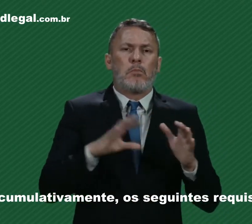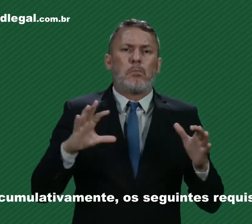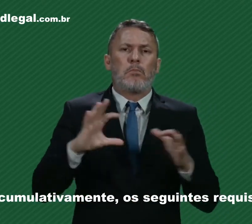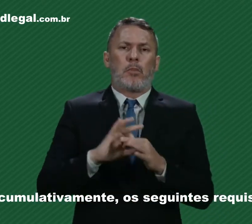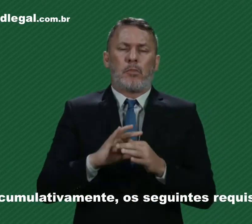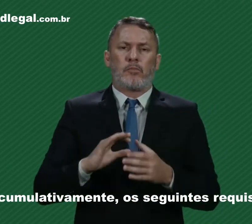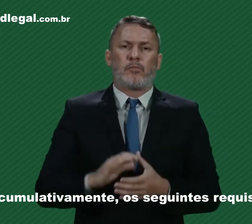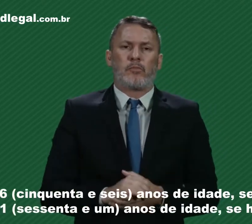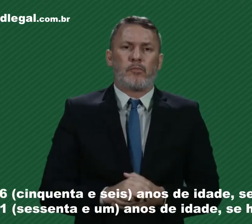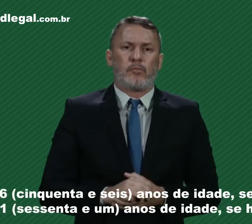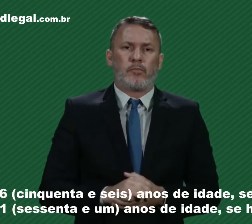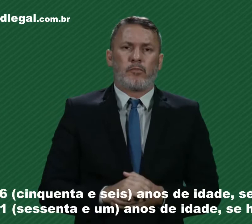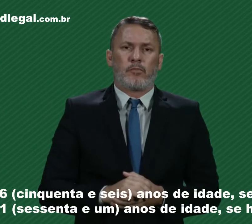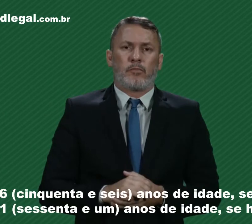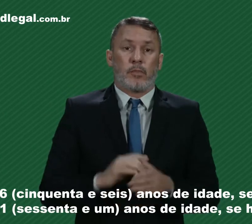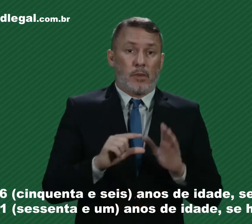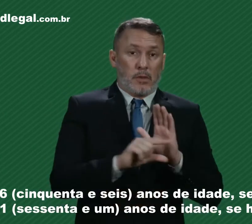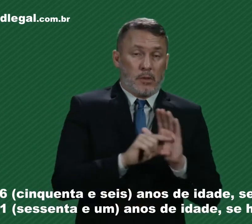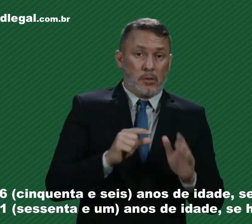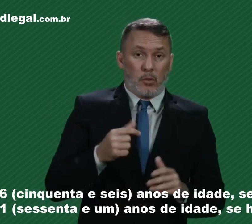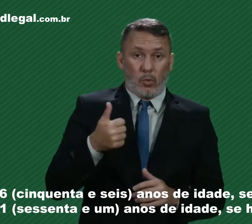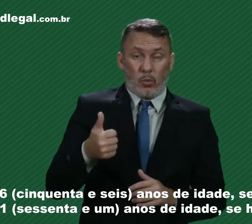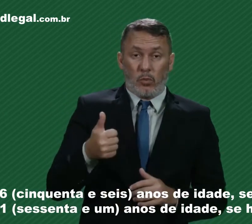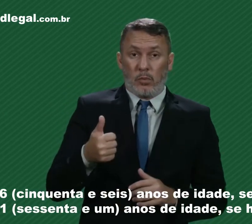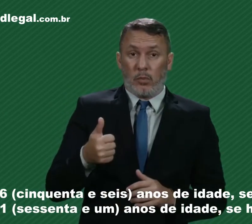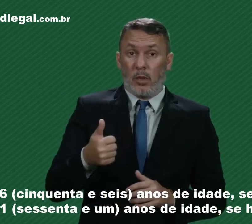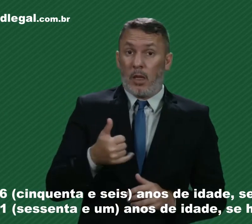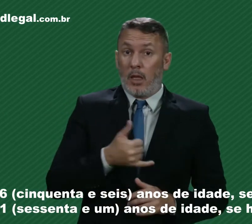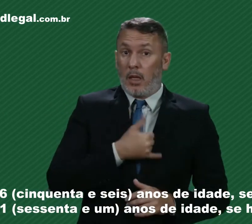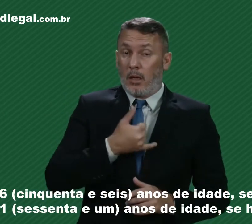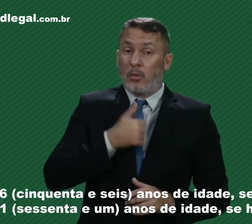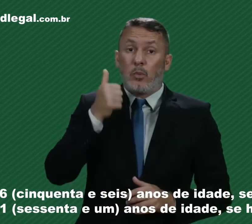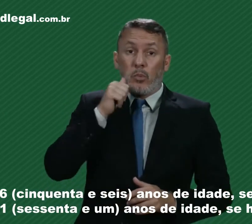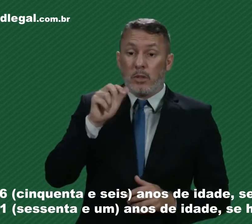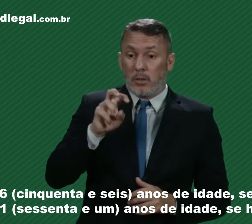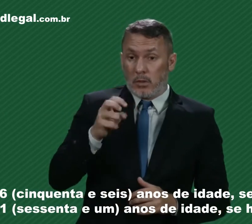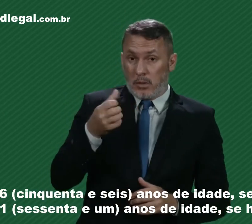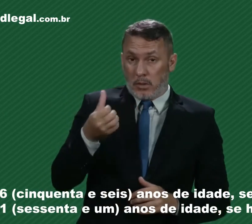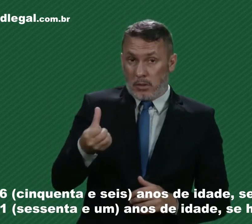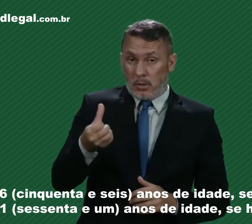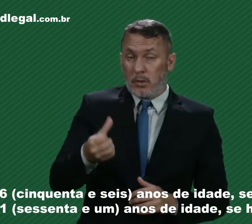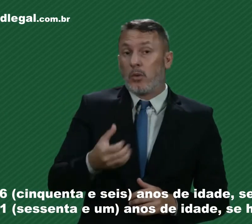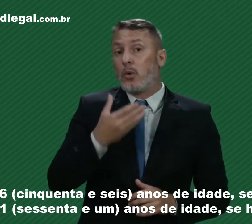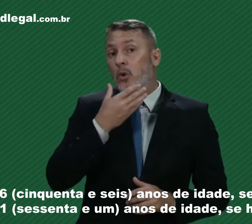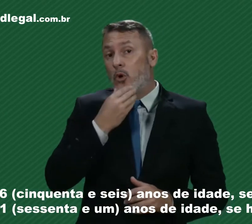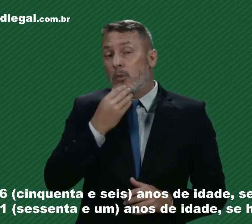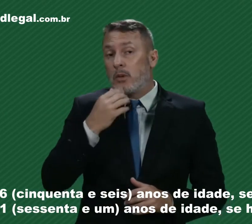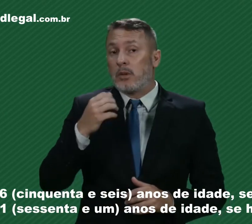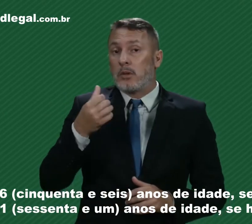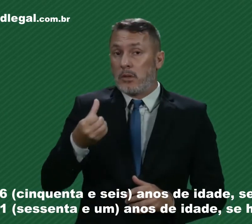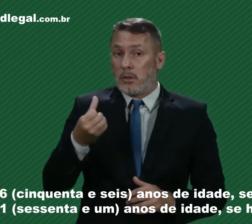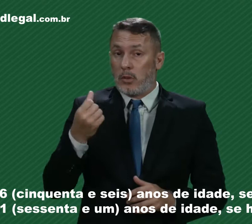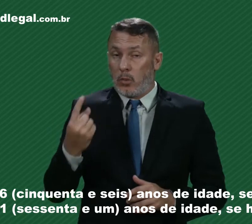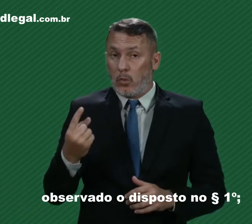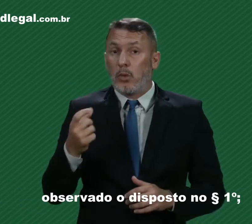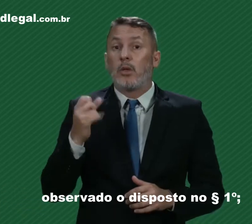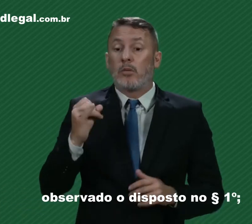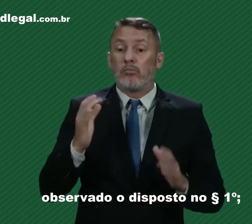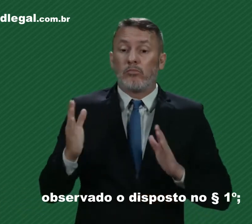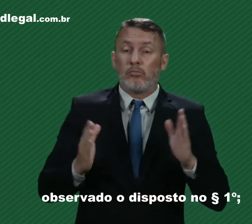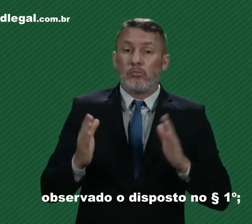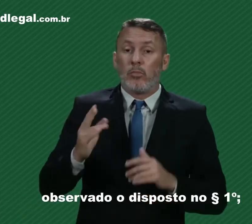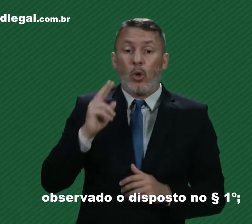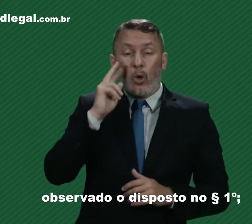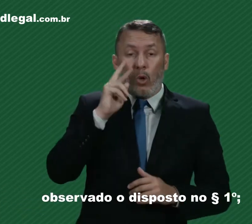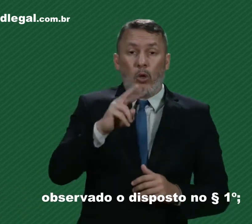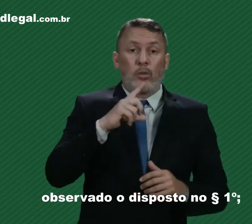requisitos. 2 pontos. Inciso 1. 56 anos de idade se mulher e 61 anos de idade se homem,